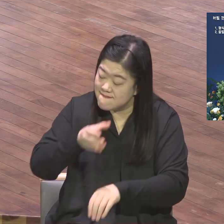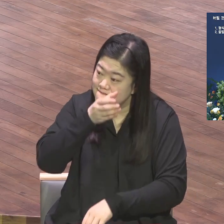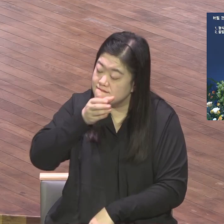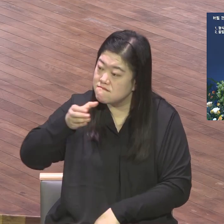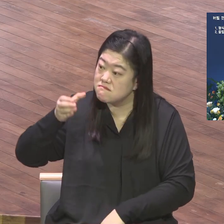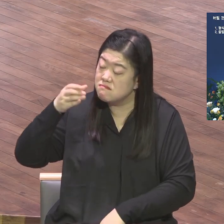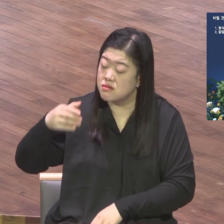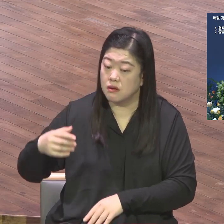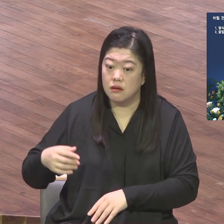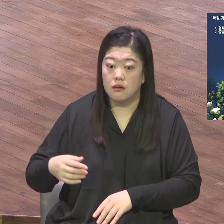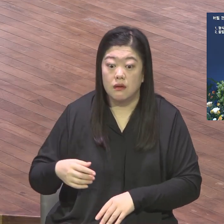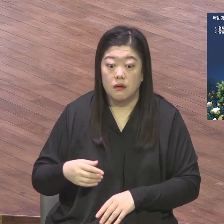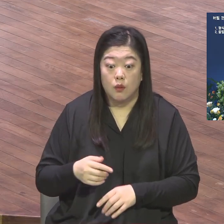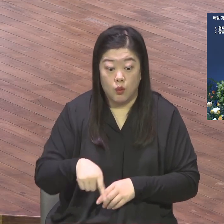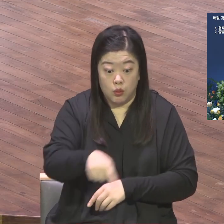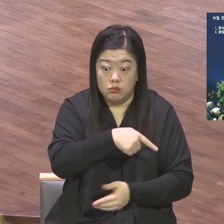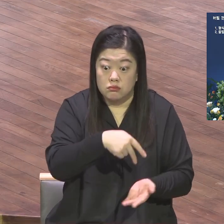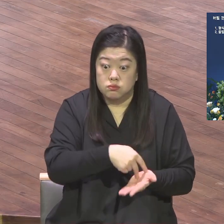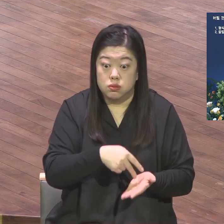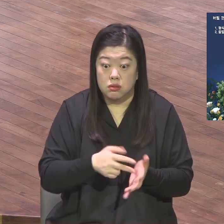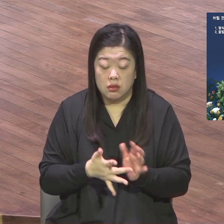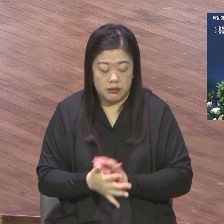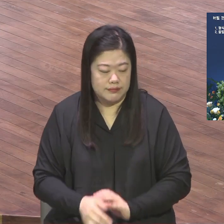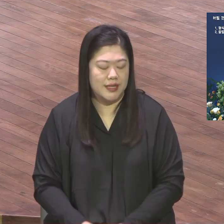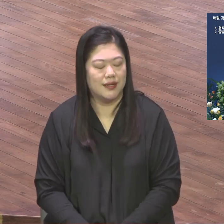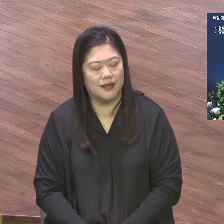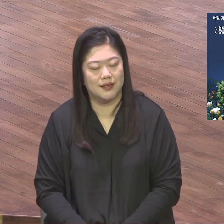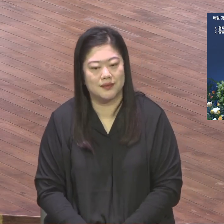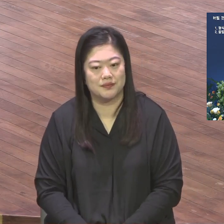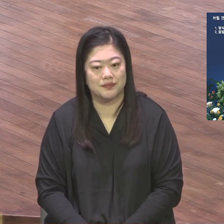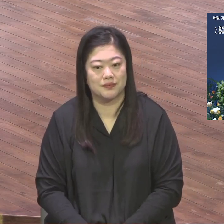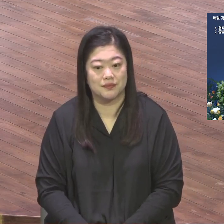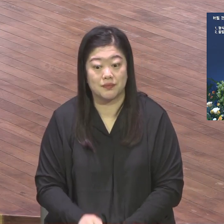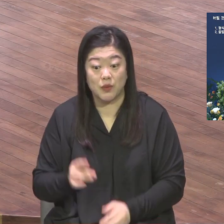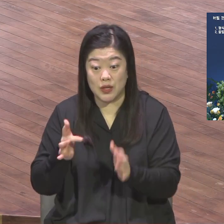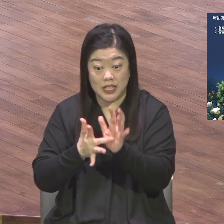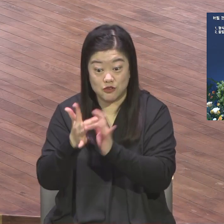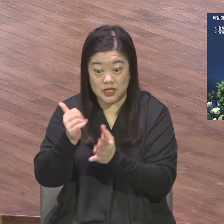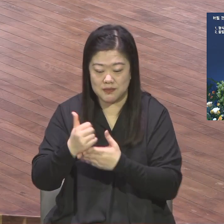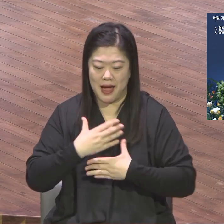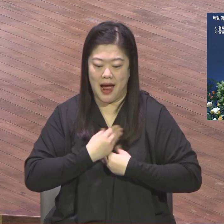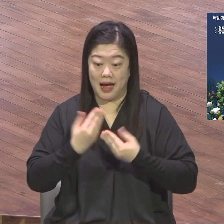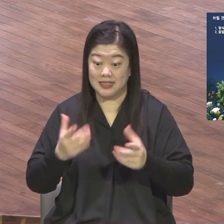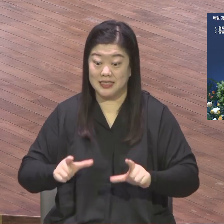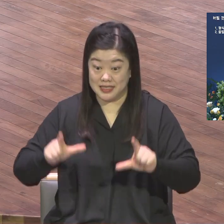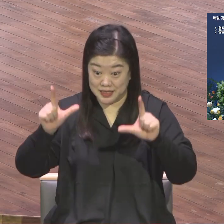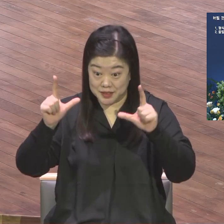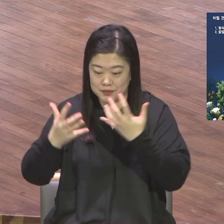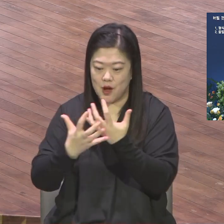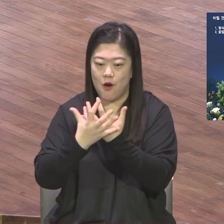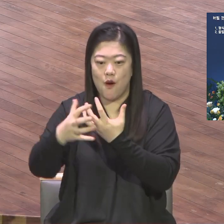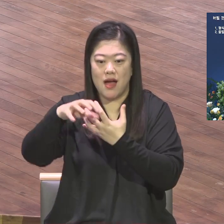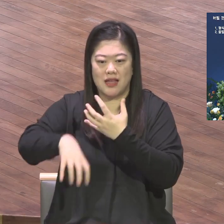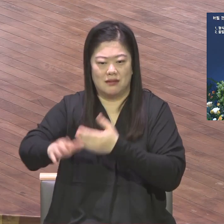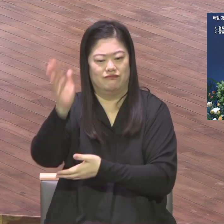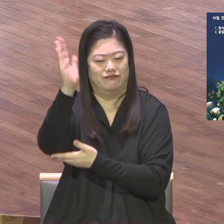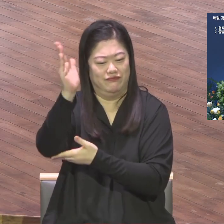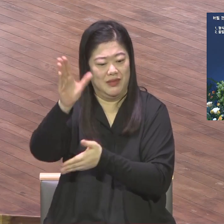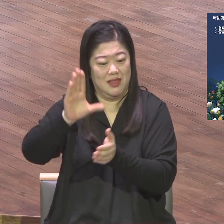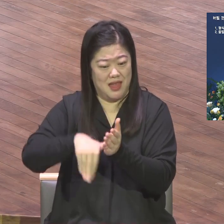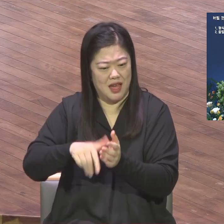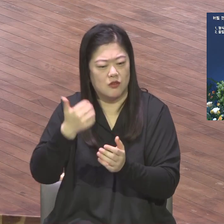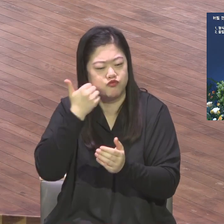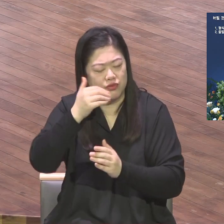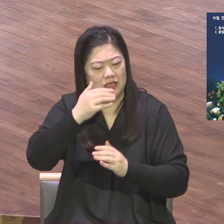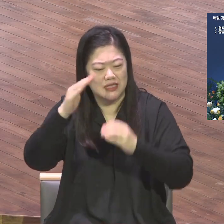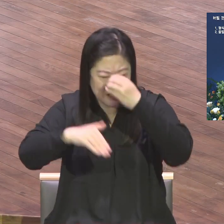없습니다. 마침 예수님께서 안식일에 회당에서 말씀 가르치고 있는데 거기 한쪽 손마른